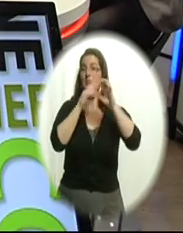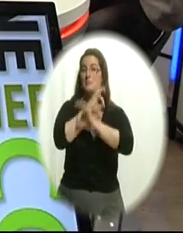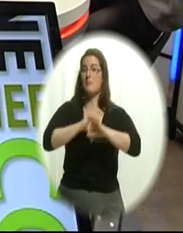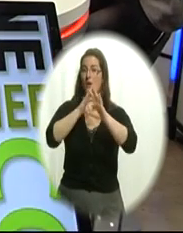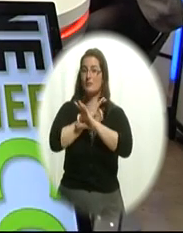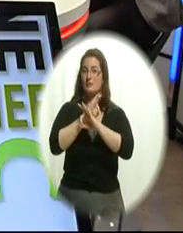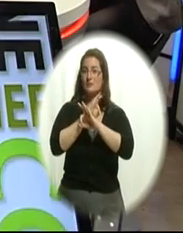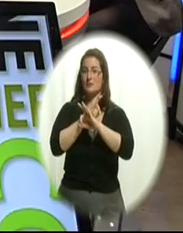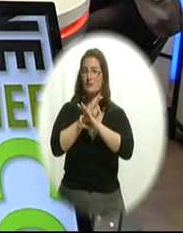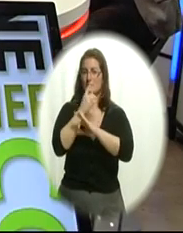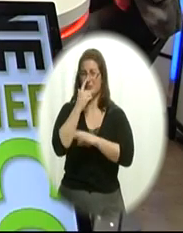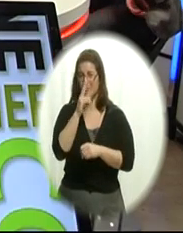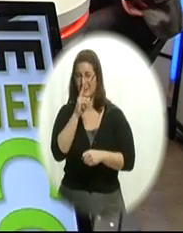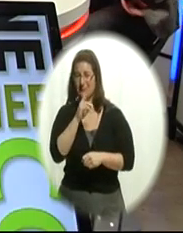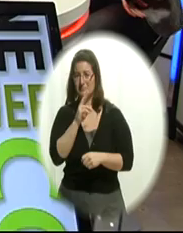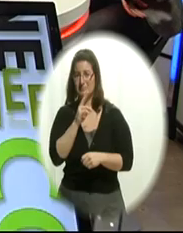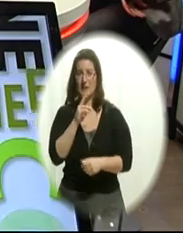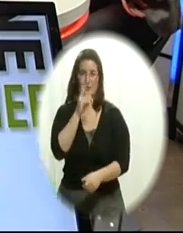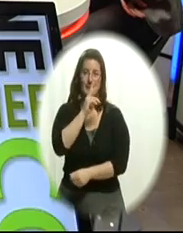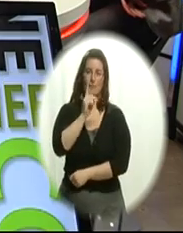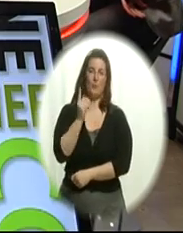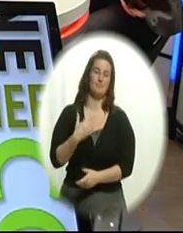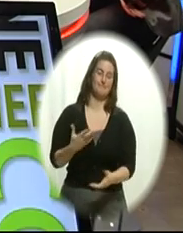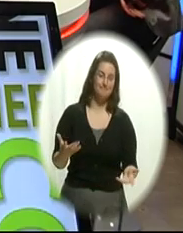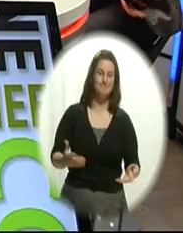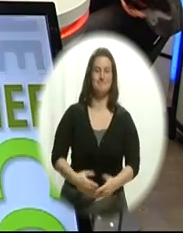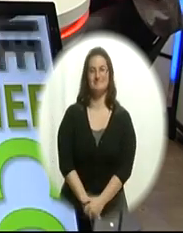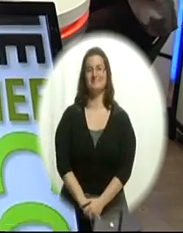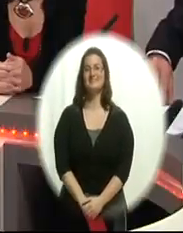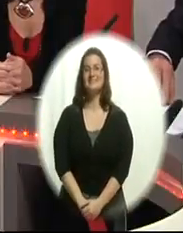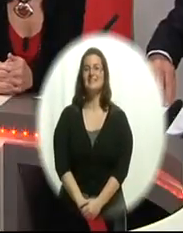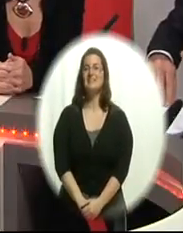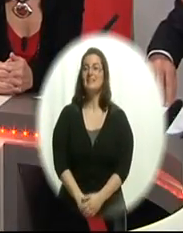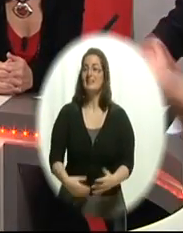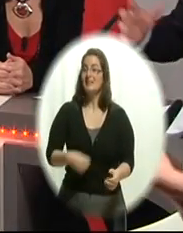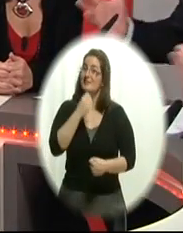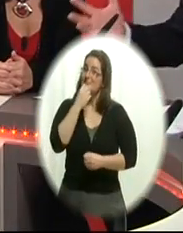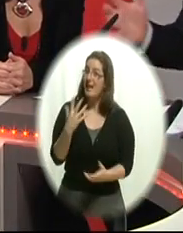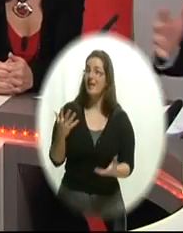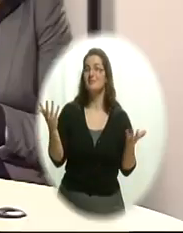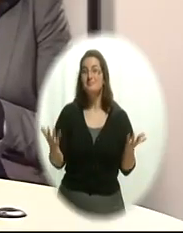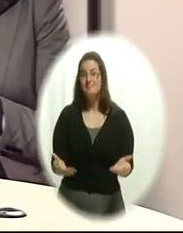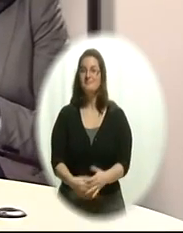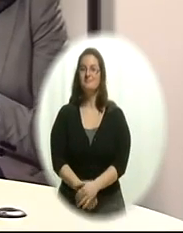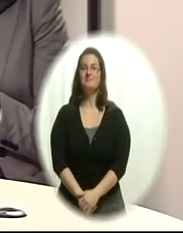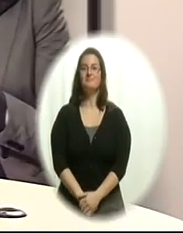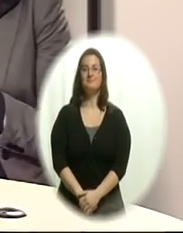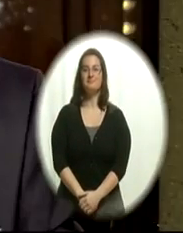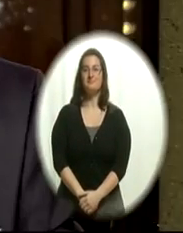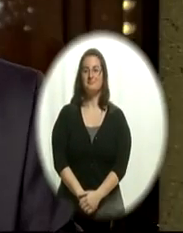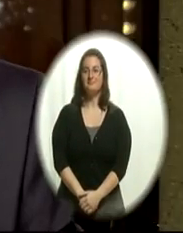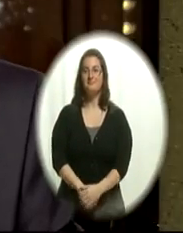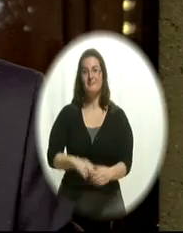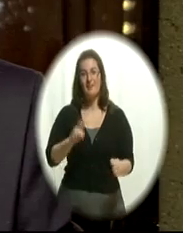Si. C'est pas drôle. ça va monter après. Bon, très bien. Eh bien, écoutez, on a été